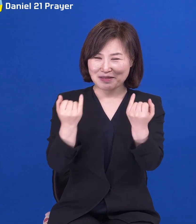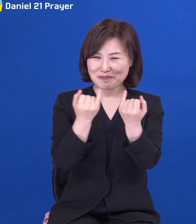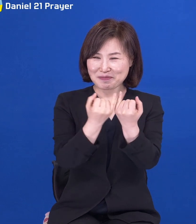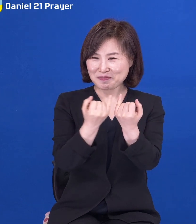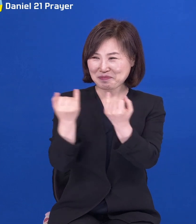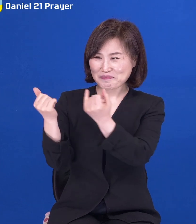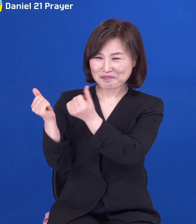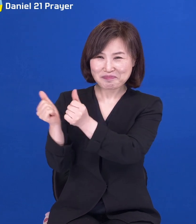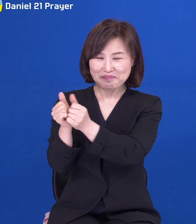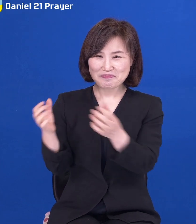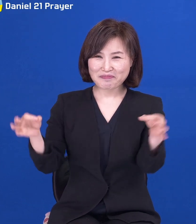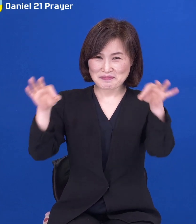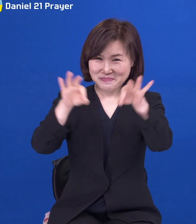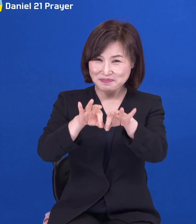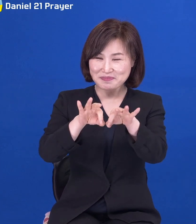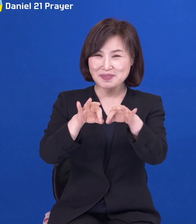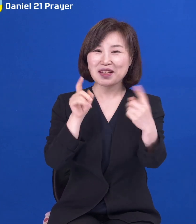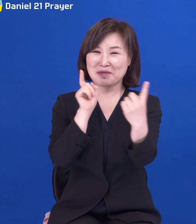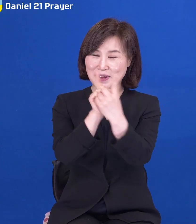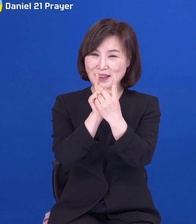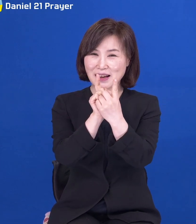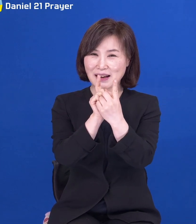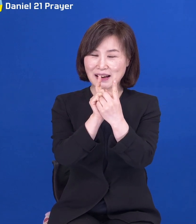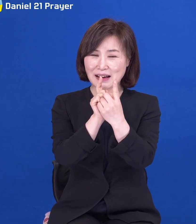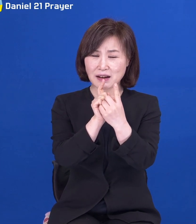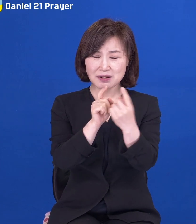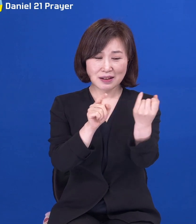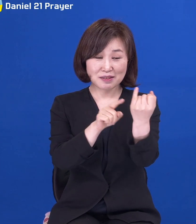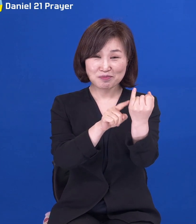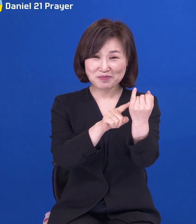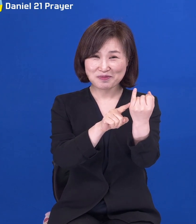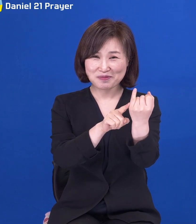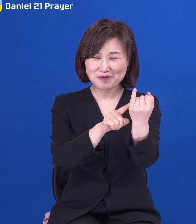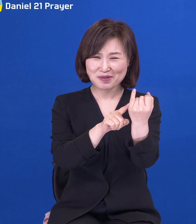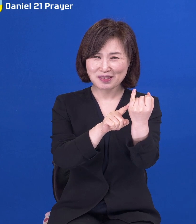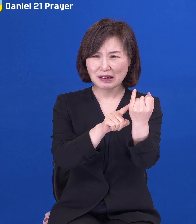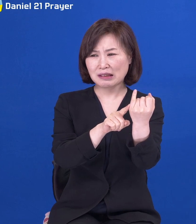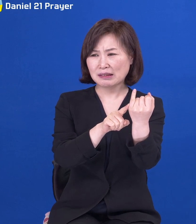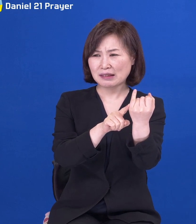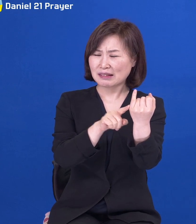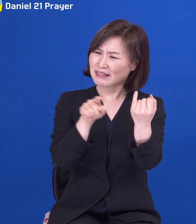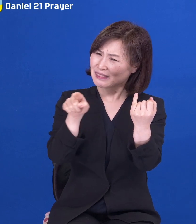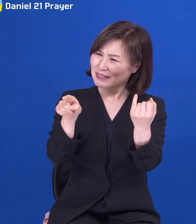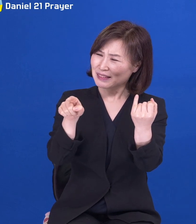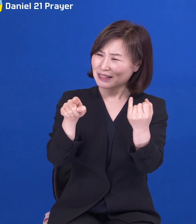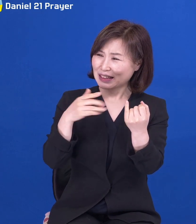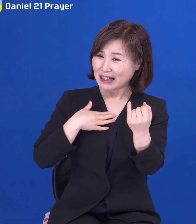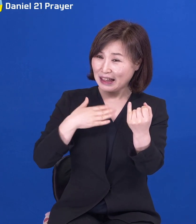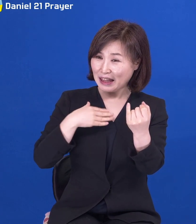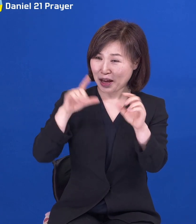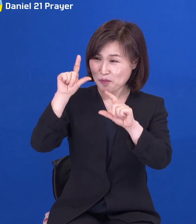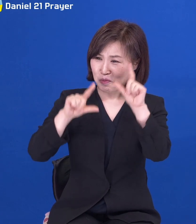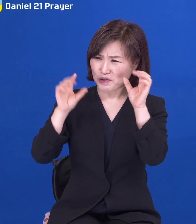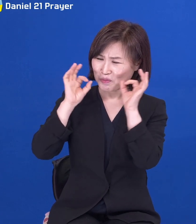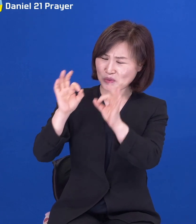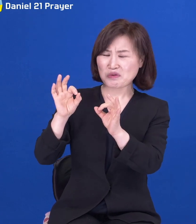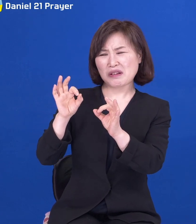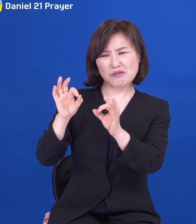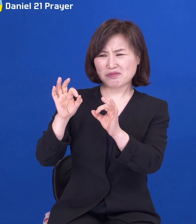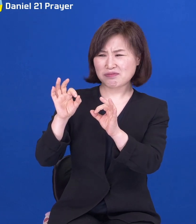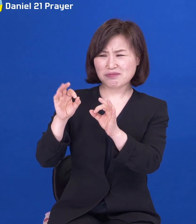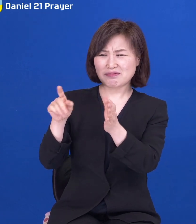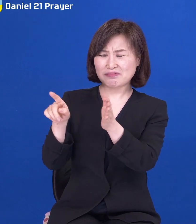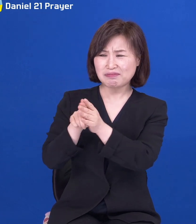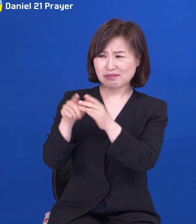아내를 만났는데 제 아내가 후회하는 말이었어요. 어떻게 저 사람이 신학을 해? 보기에도 아주 지금은 제가